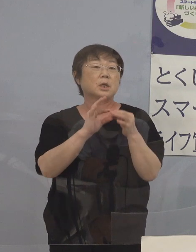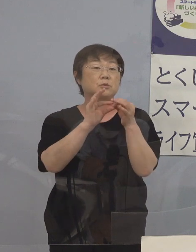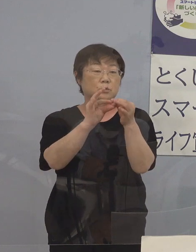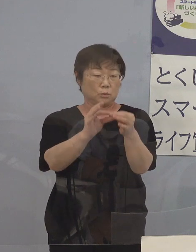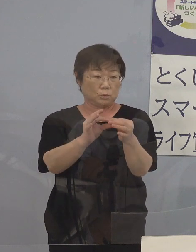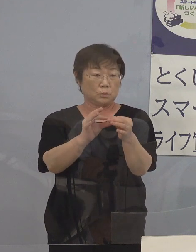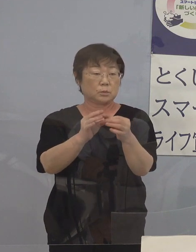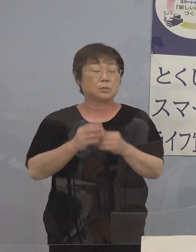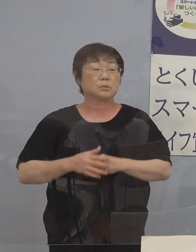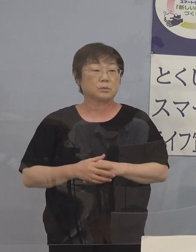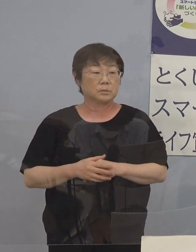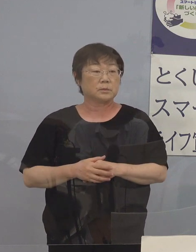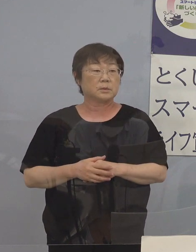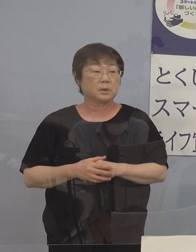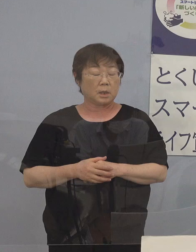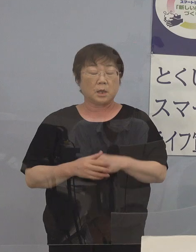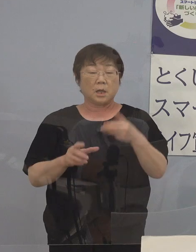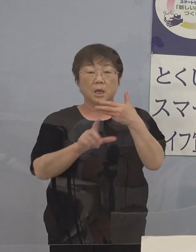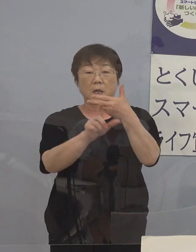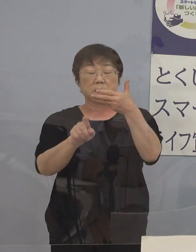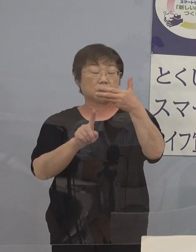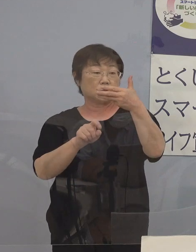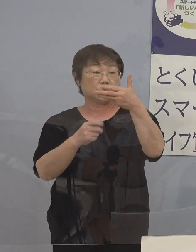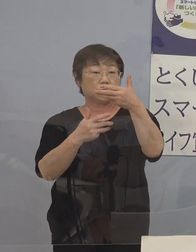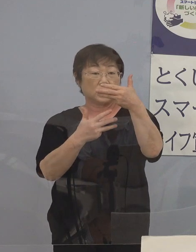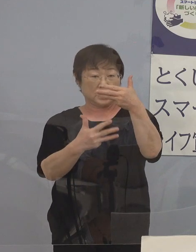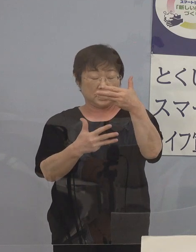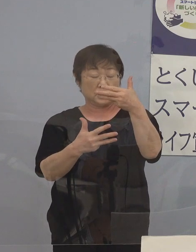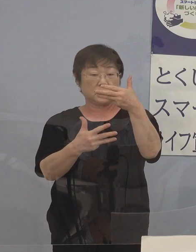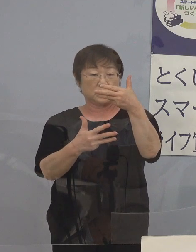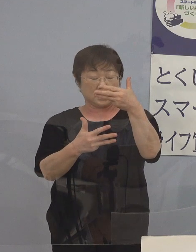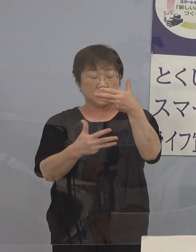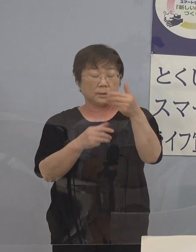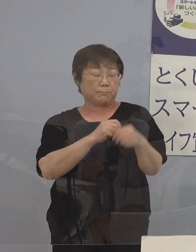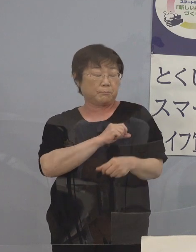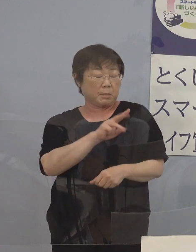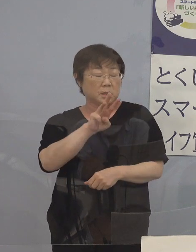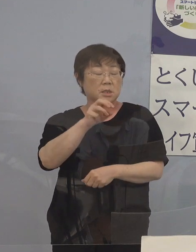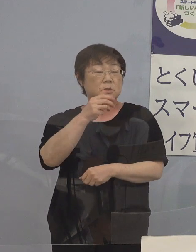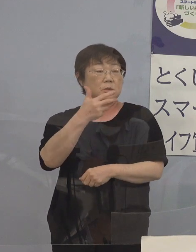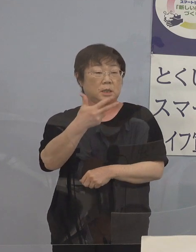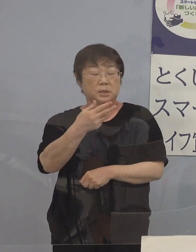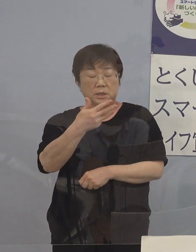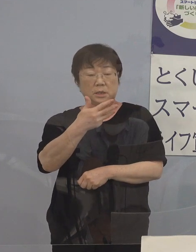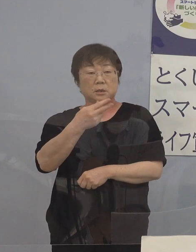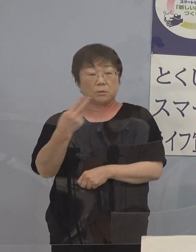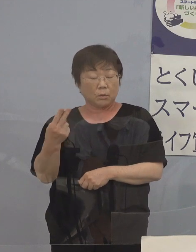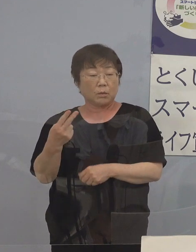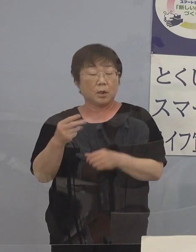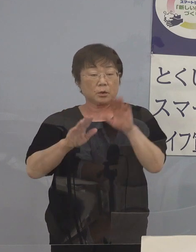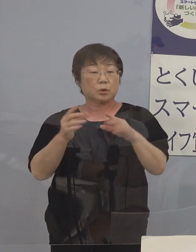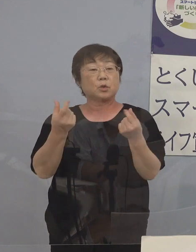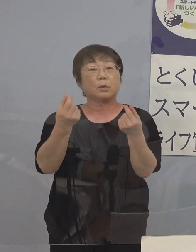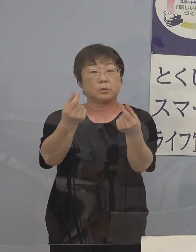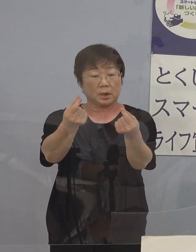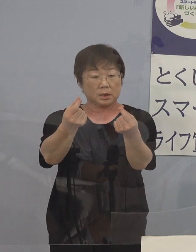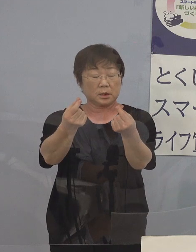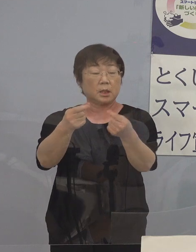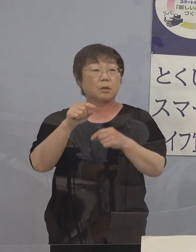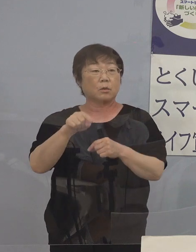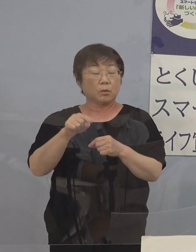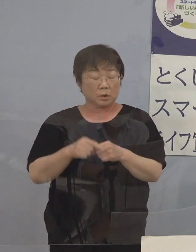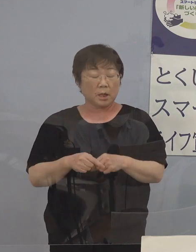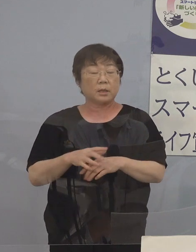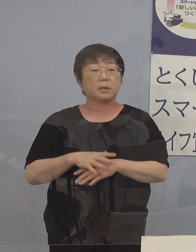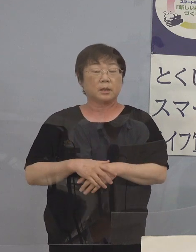くんですね。そこで8月の18日38度熱があって症状は同じだったんですが、ここ